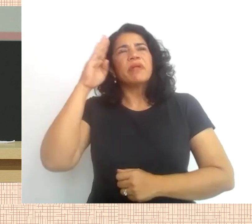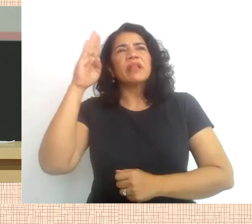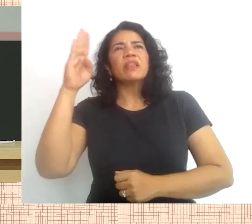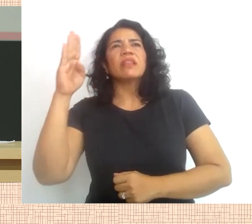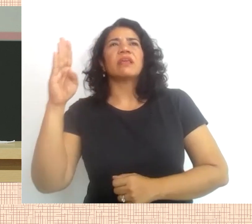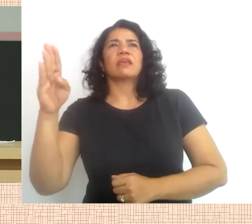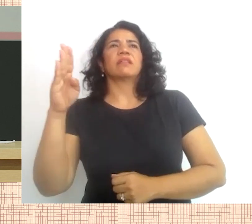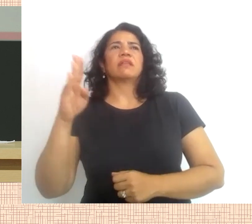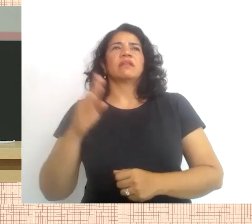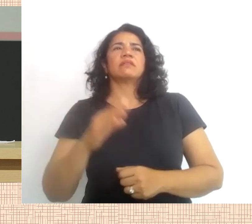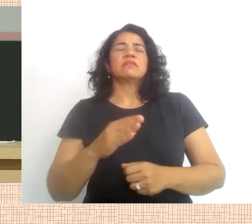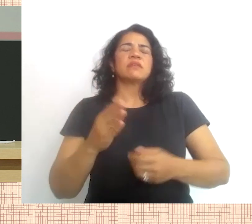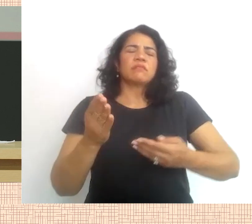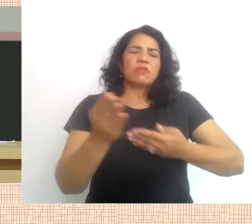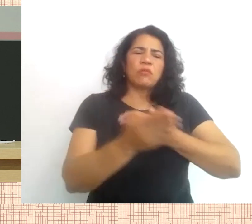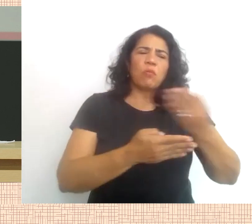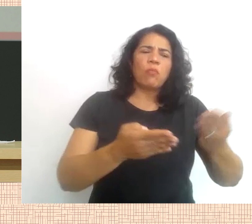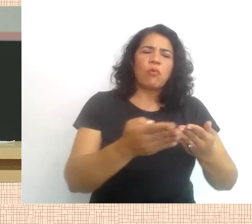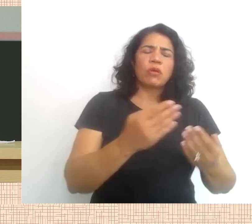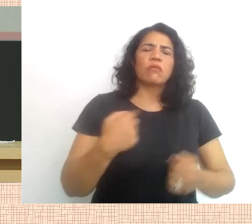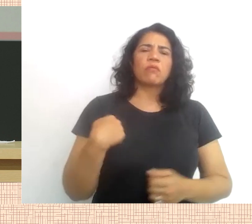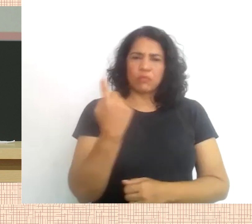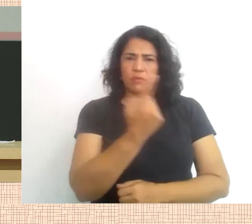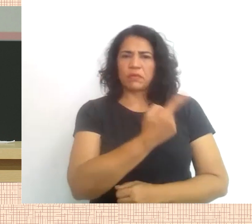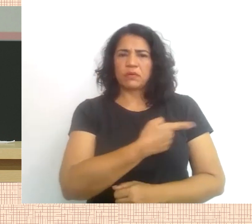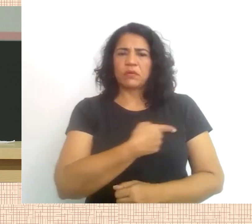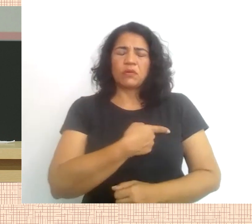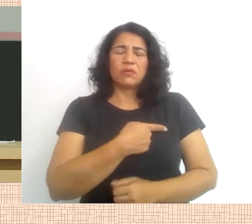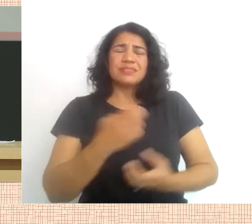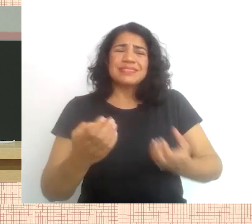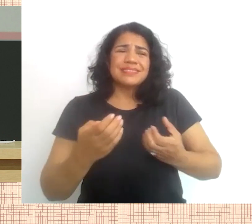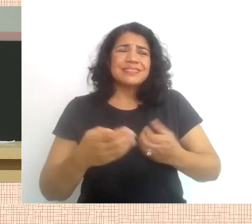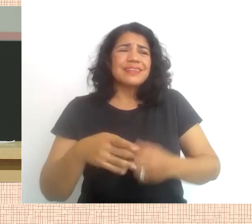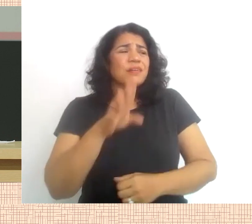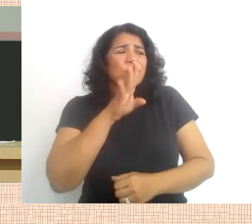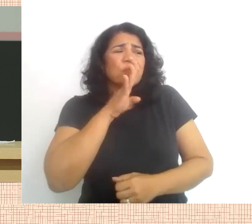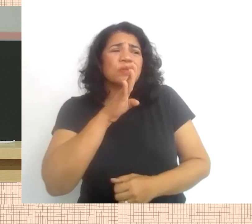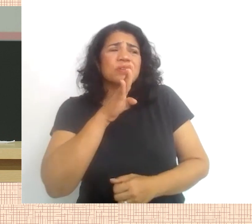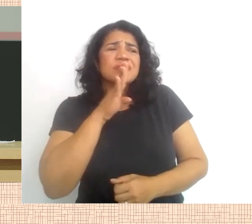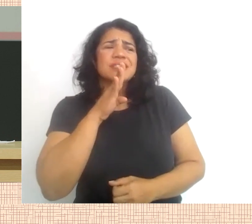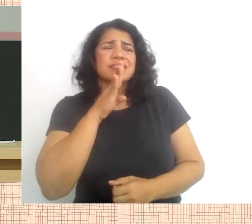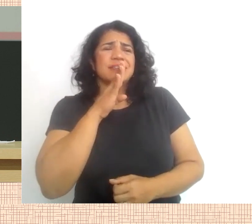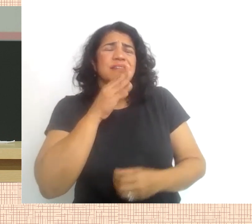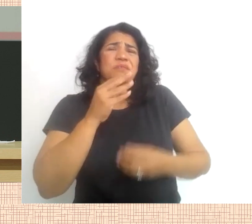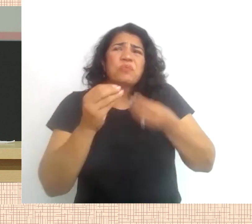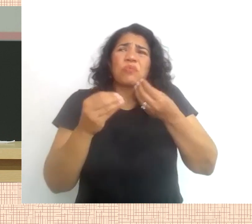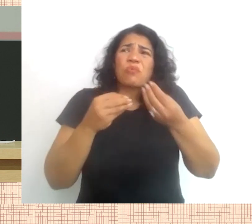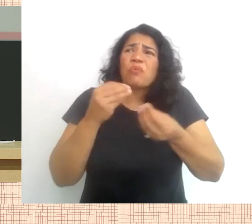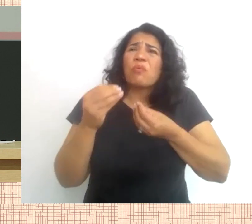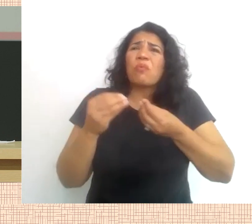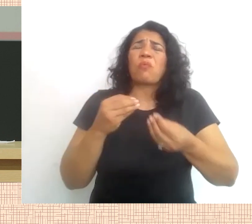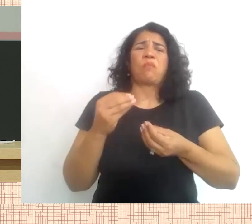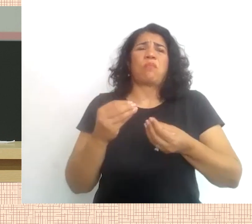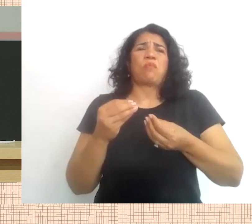nós. Irmãos, o que eu falo para eles, eles não acreditam, não dá para acreditar.